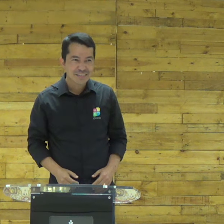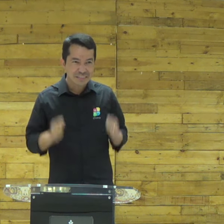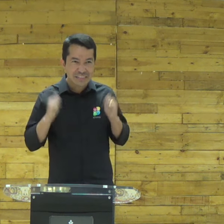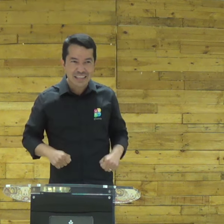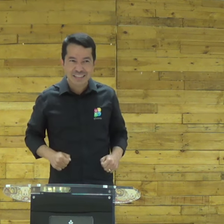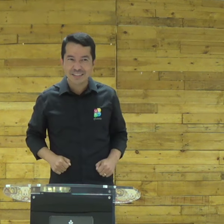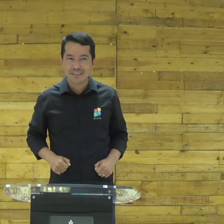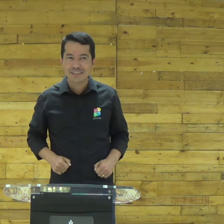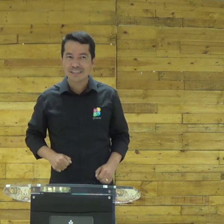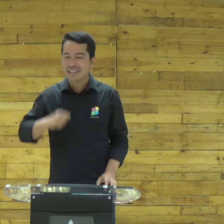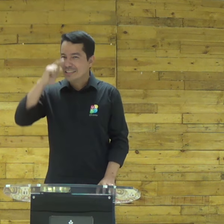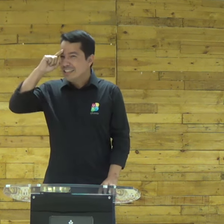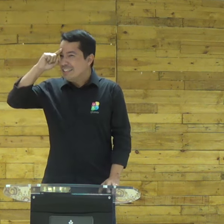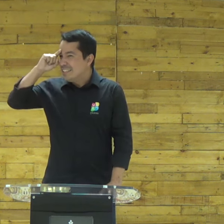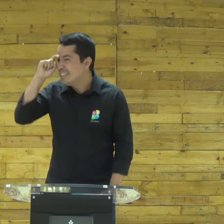consegue pode